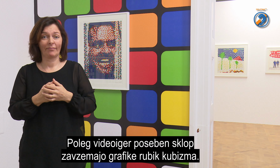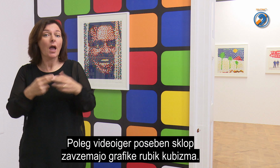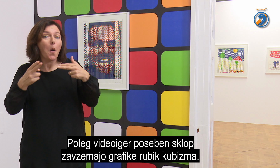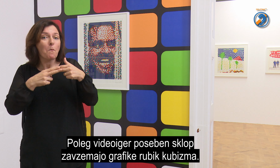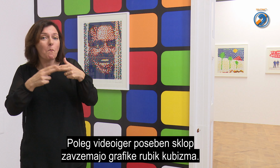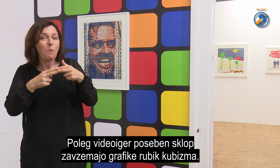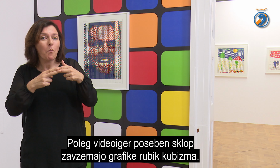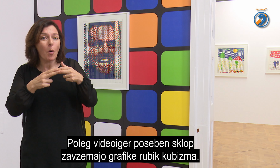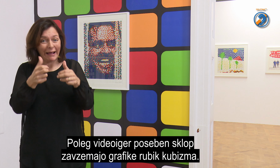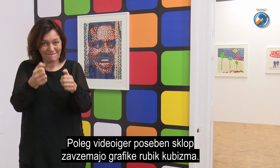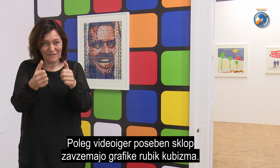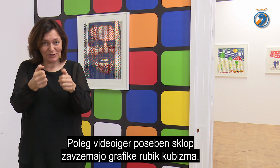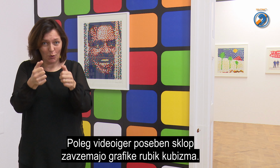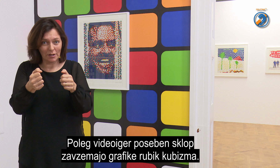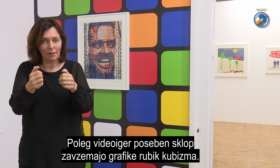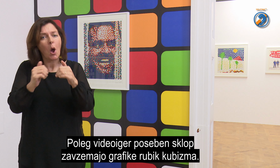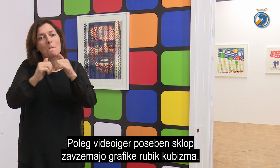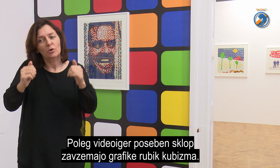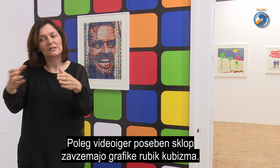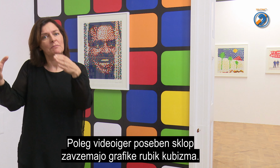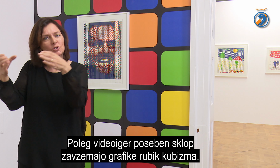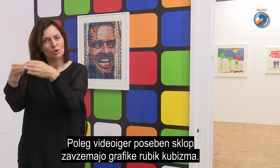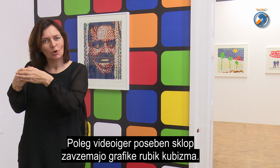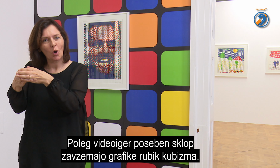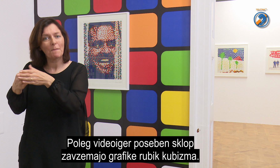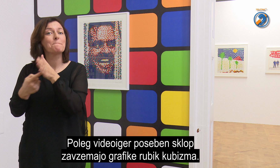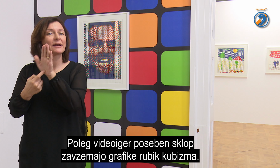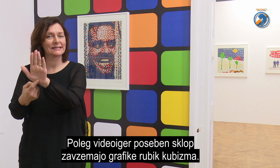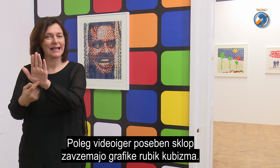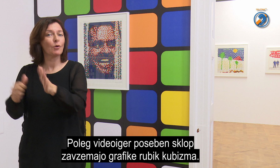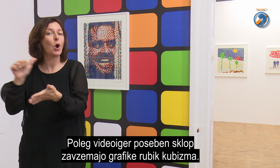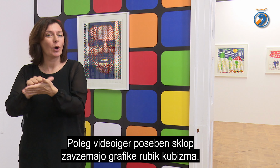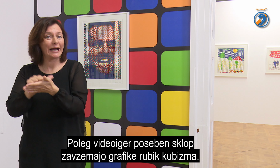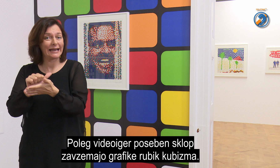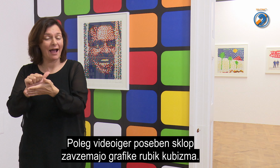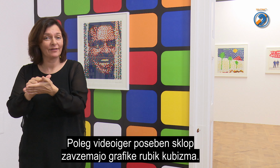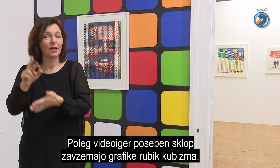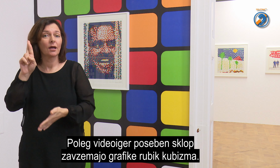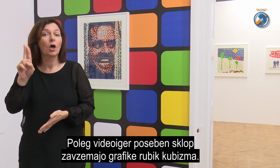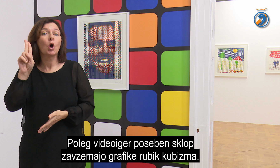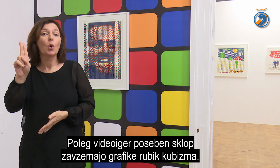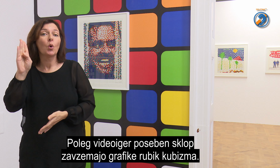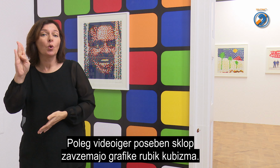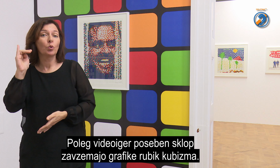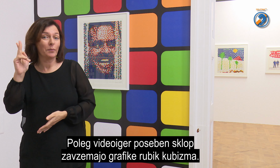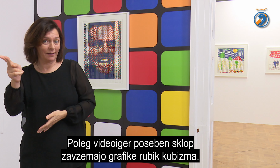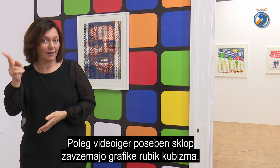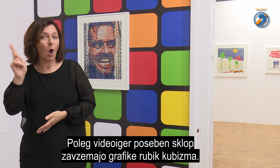Poleg videoiger poseben sklop predstavljajo grafike Rubik kubizma.